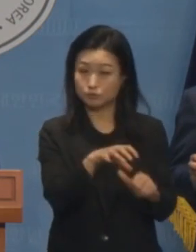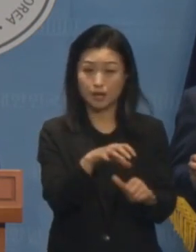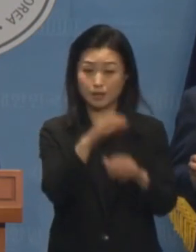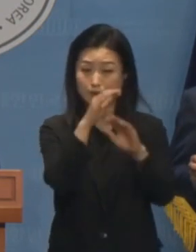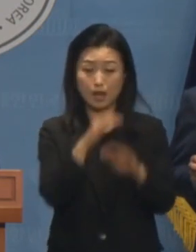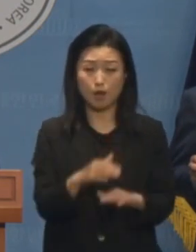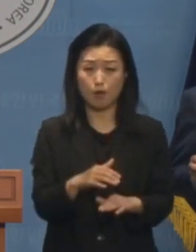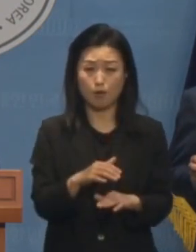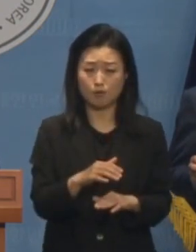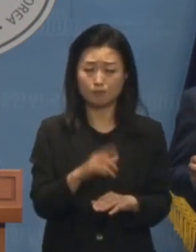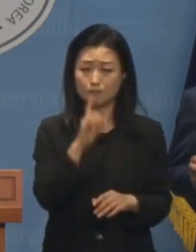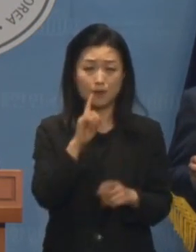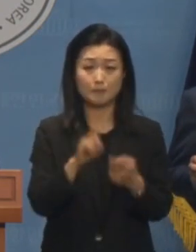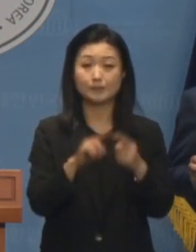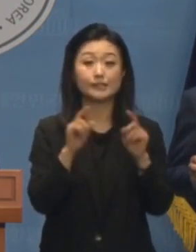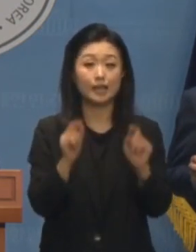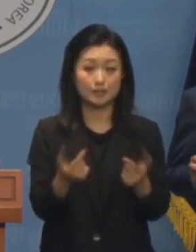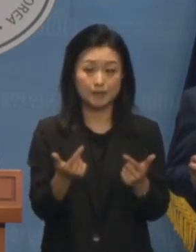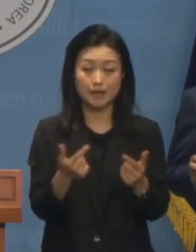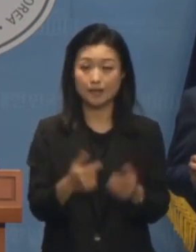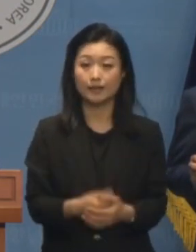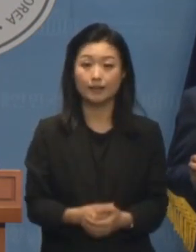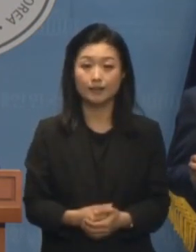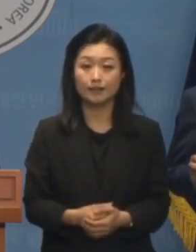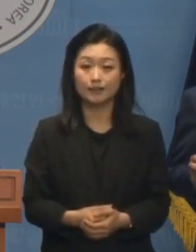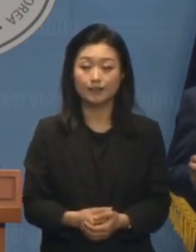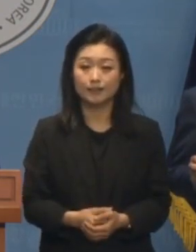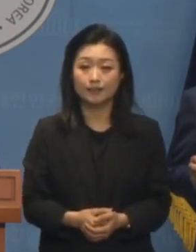내용은 어불성설이고 억측입니다.